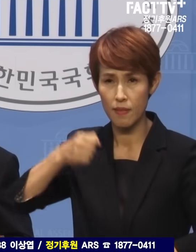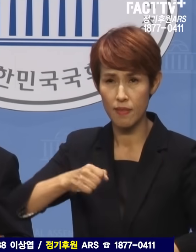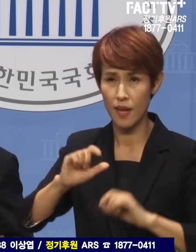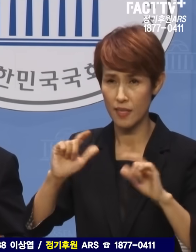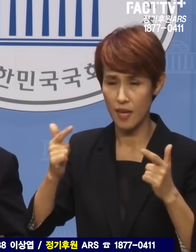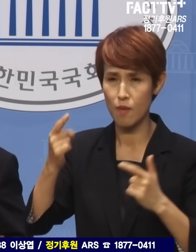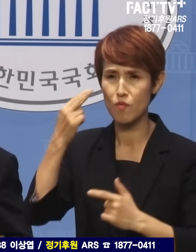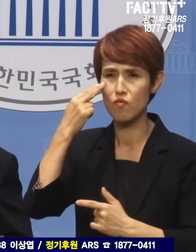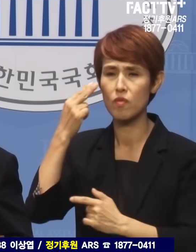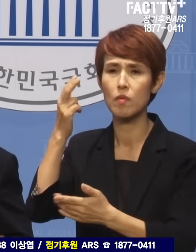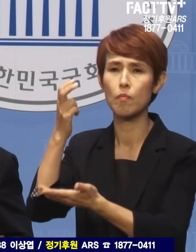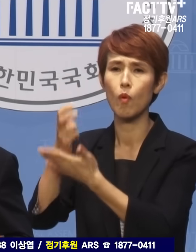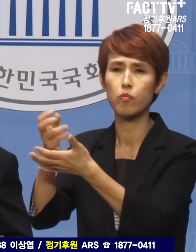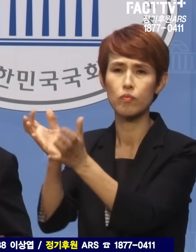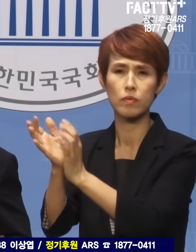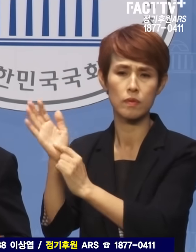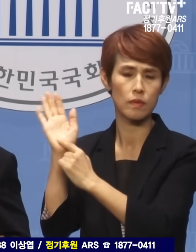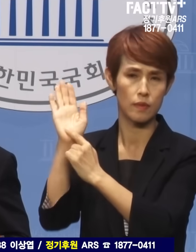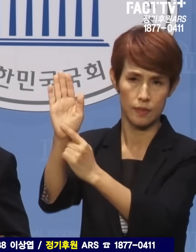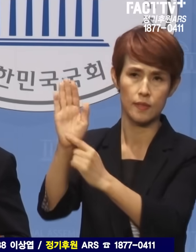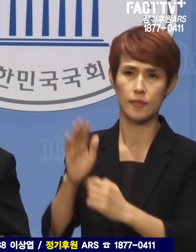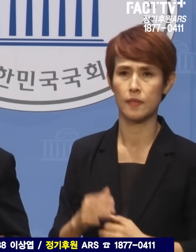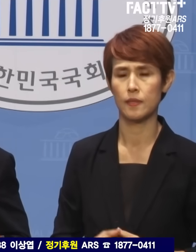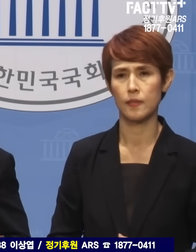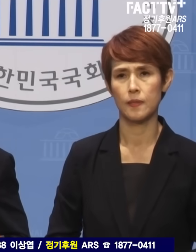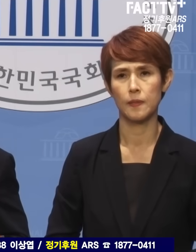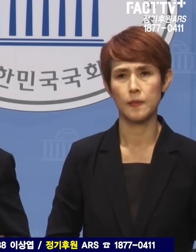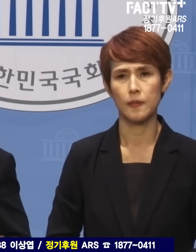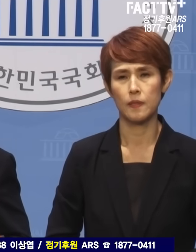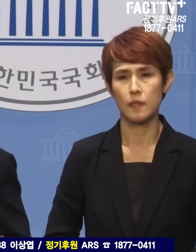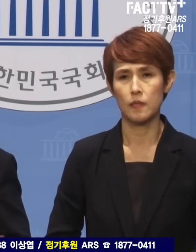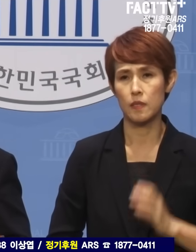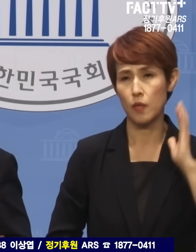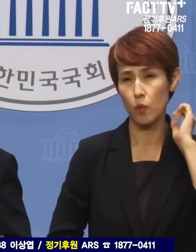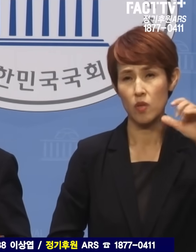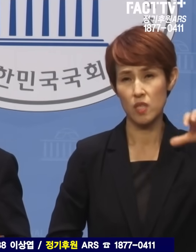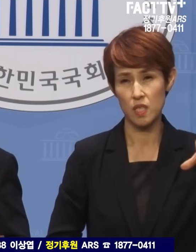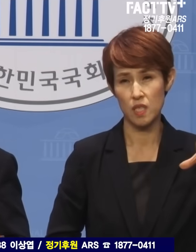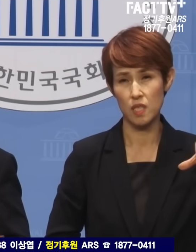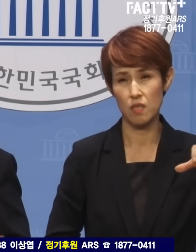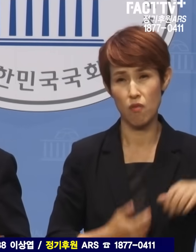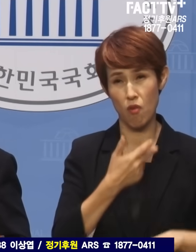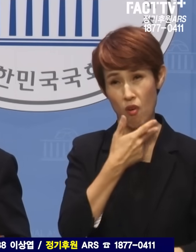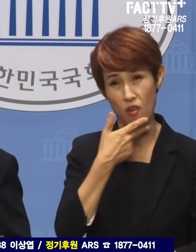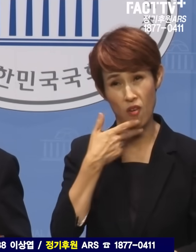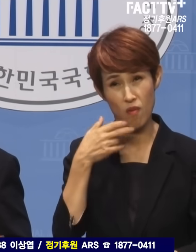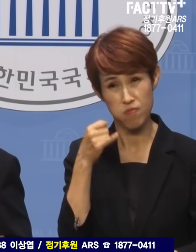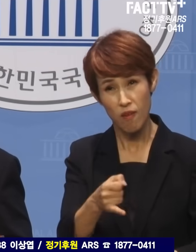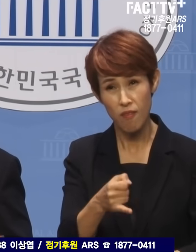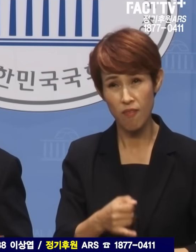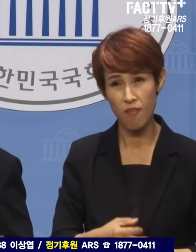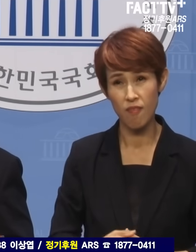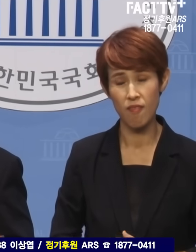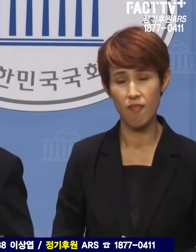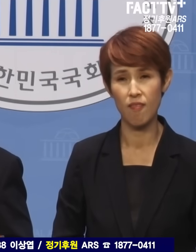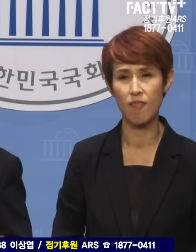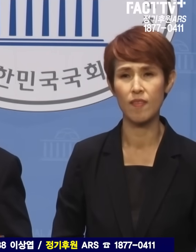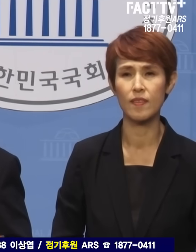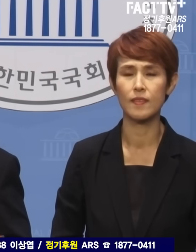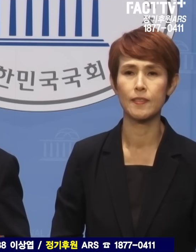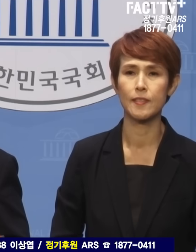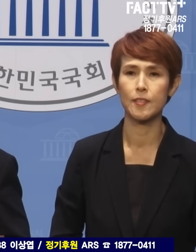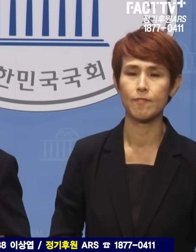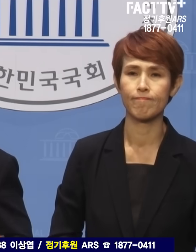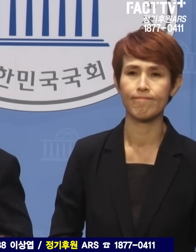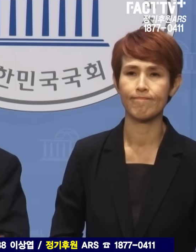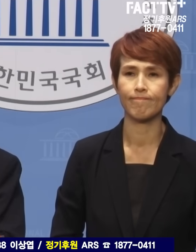밝히고 있습니다 참 미 대통령 실의 영어 실력 또한 엉망입니다 다시